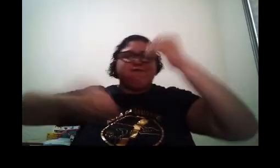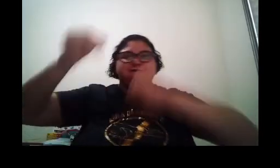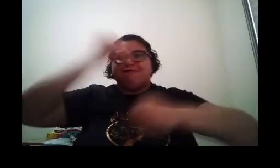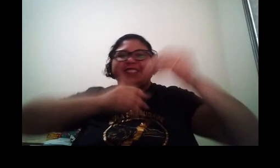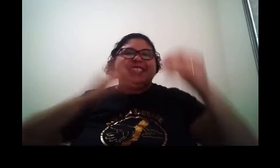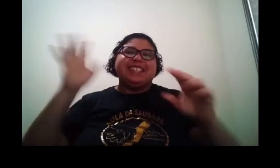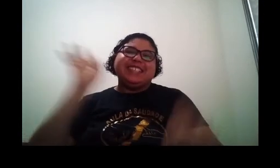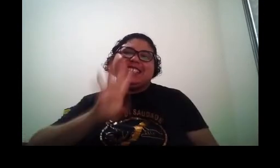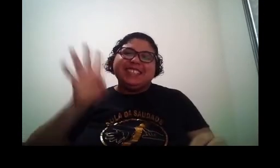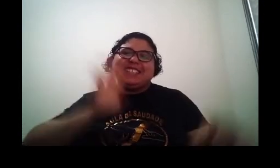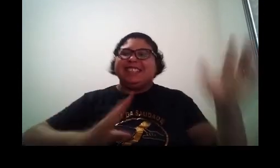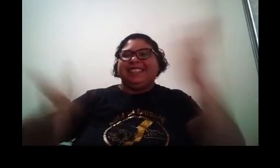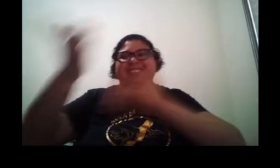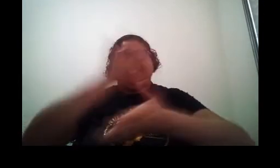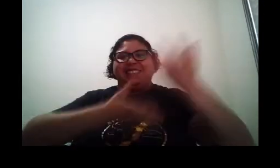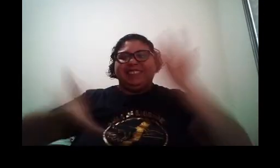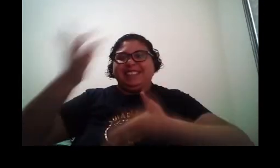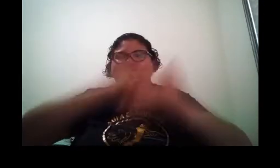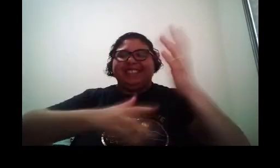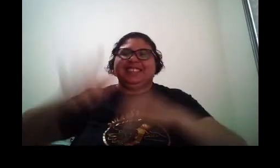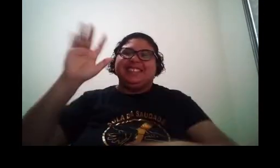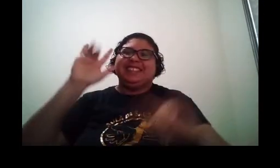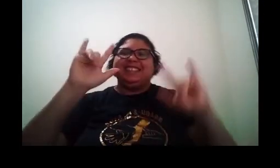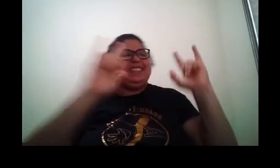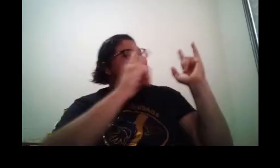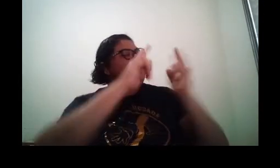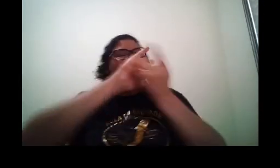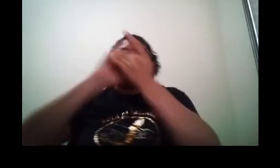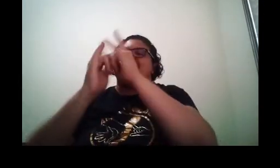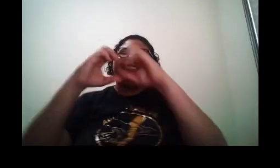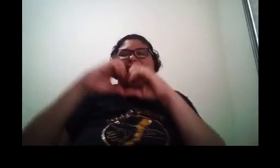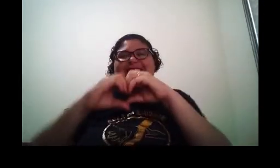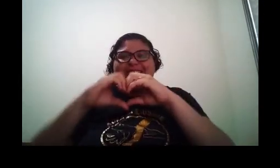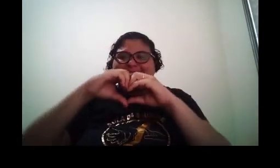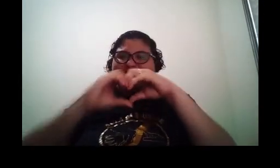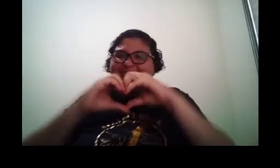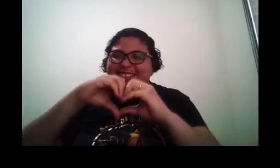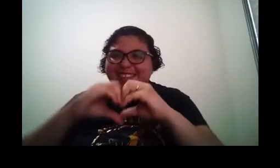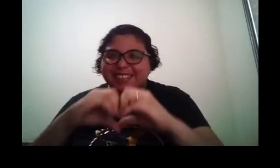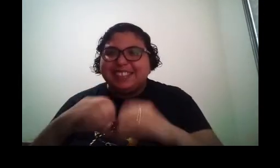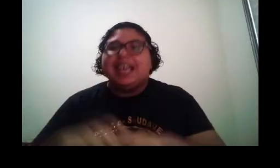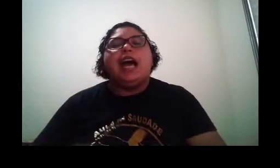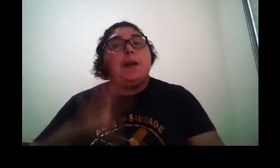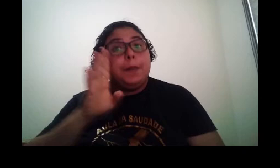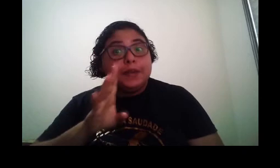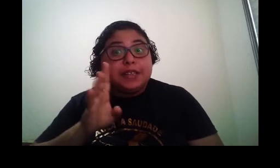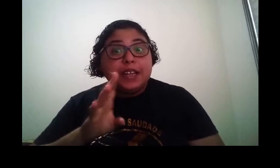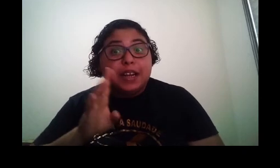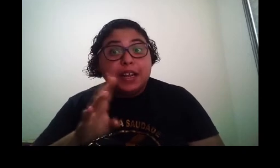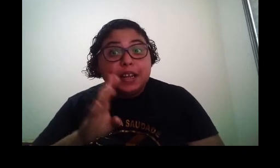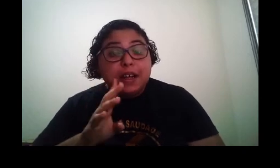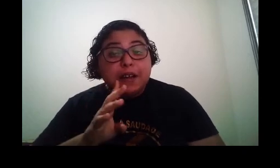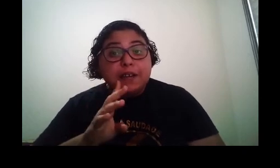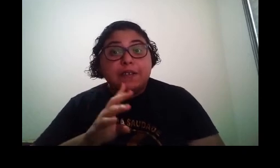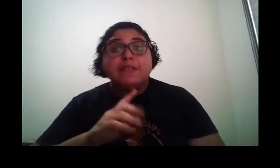acaba bem, né? Eles conseguem comemorar o Dia dos Namorados. Mas a gente consegue